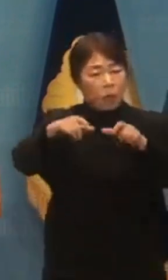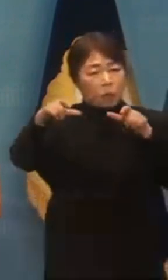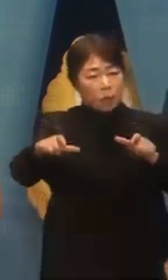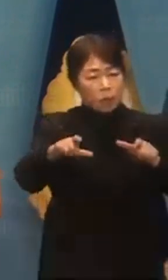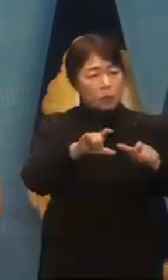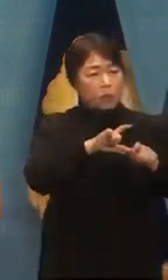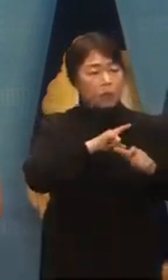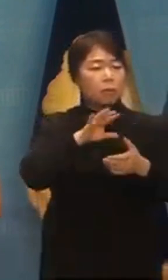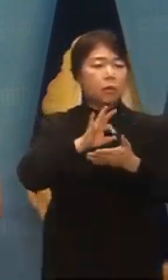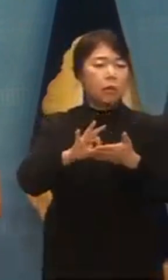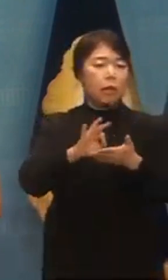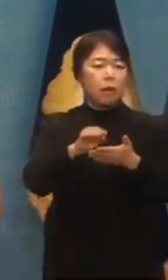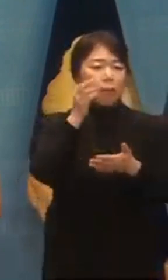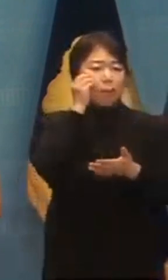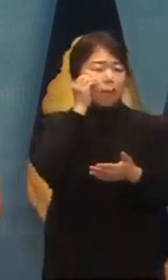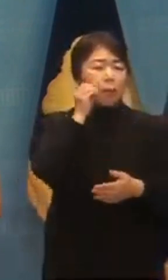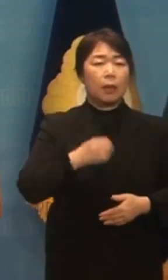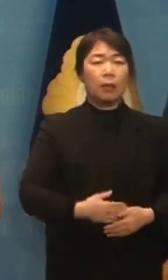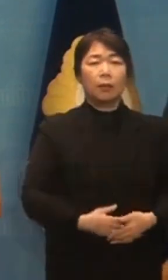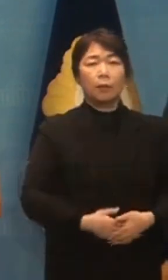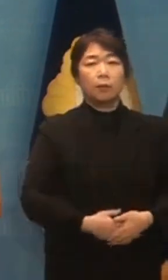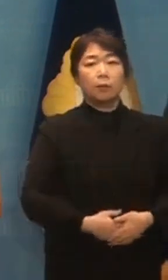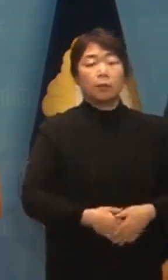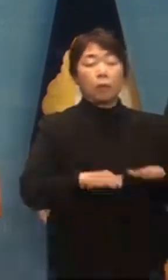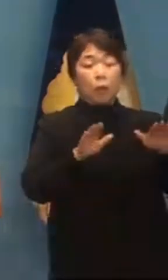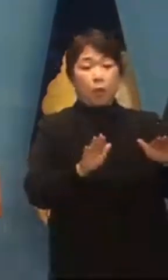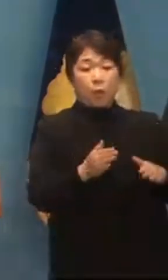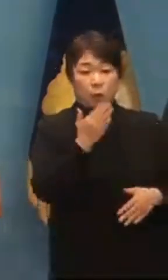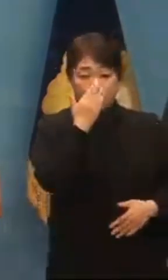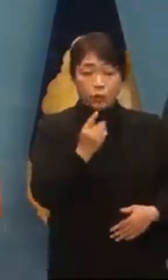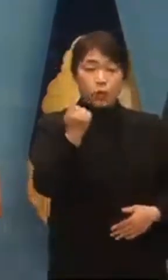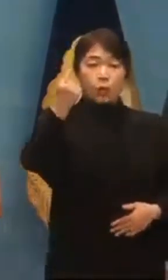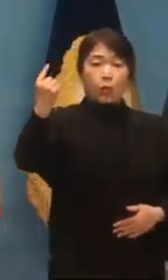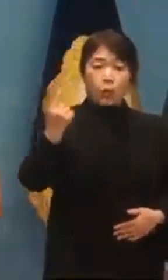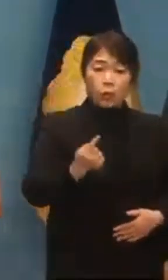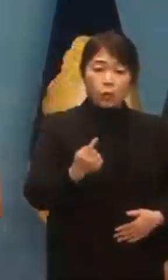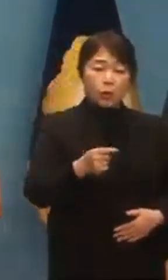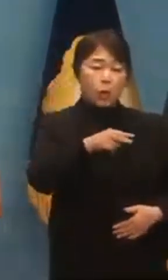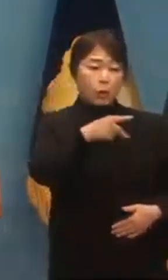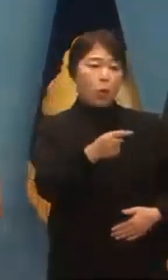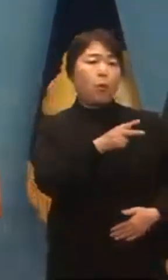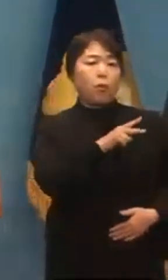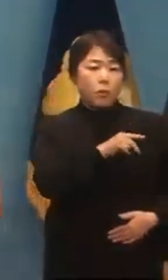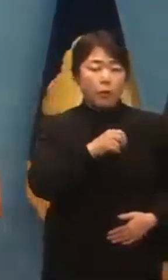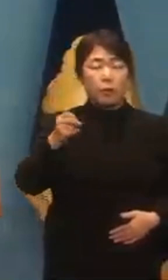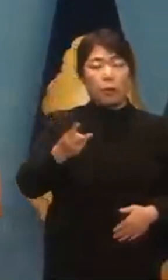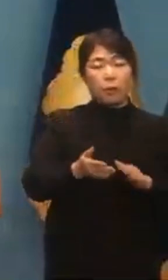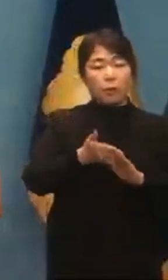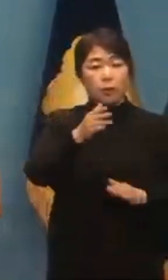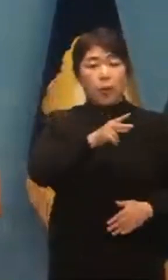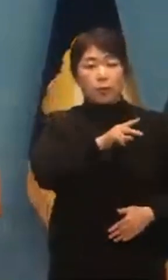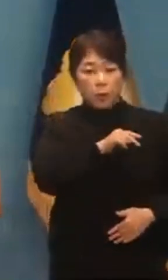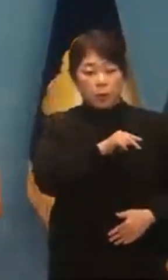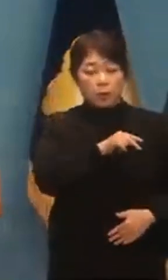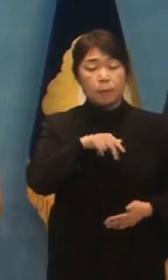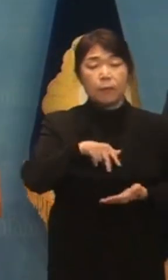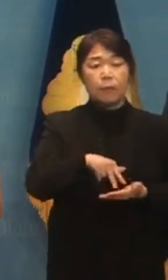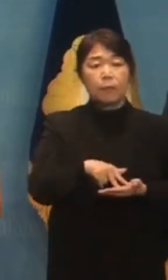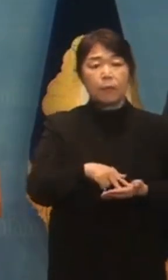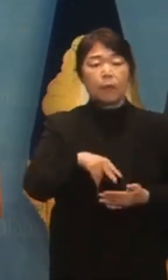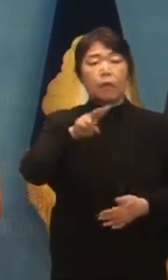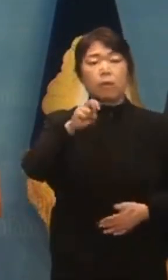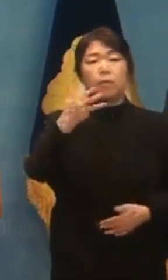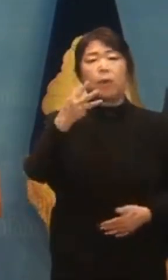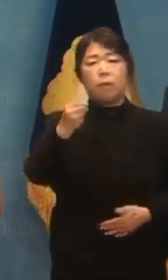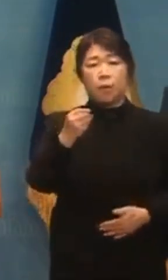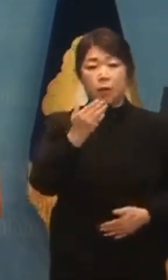명칭조차도 이상하게 됐습니다. 오늘 순천에서 올라오신 도의원님들, 시의원님들은